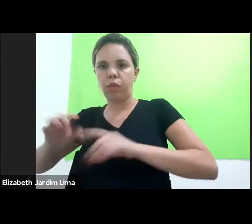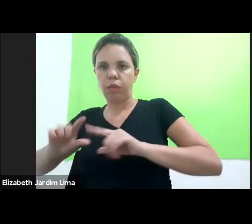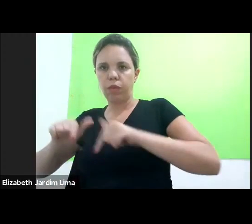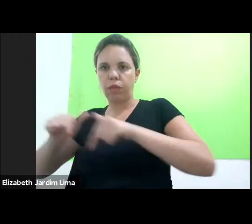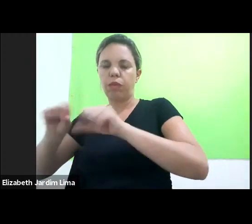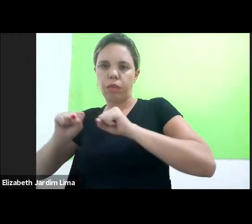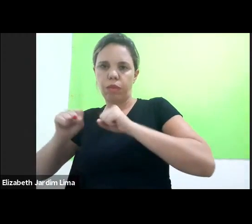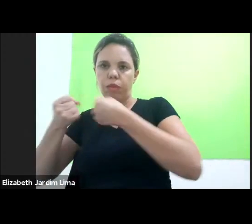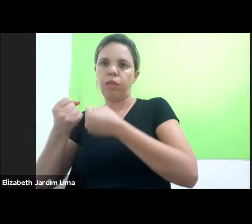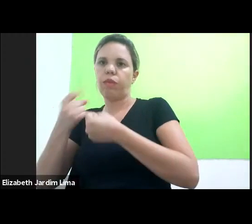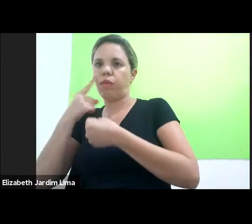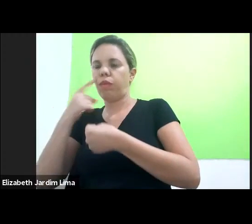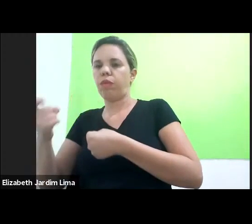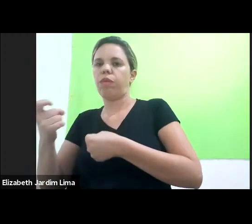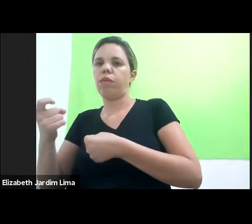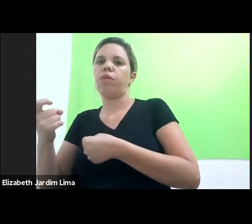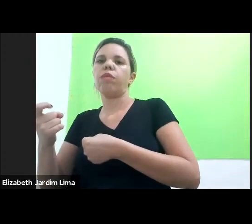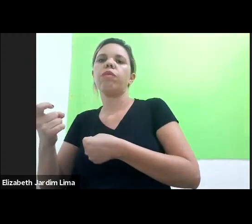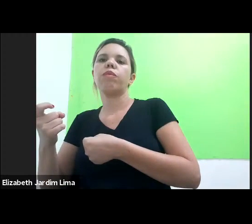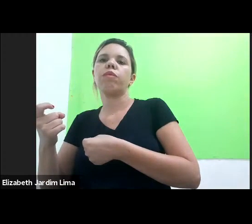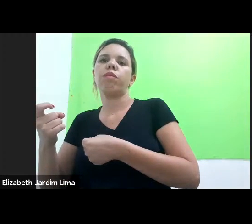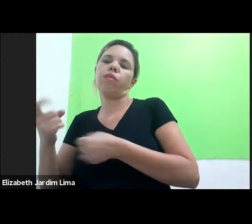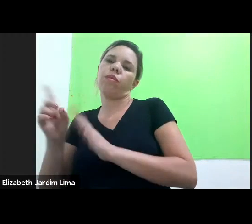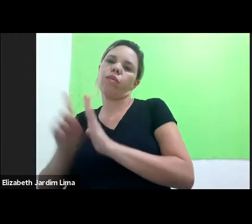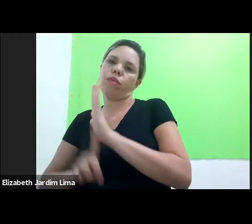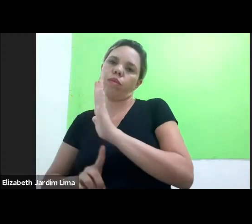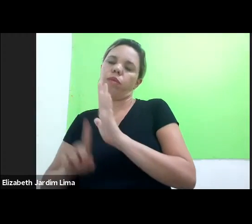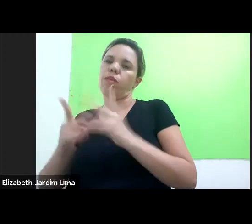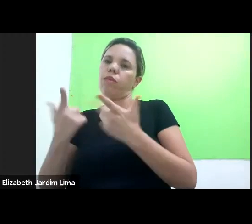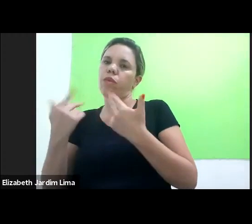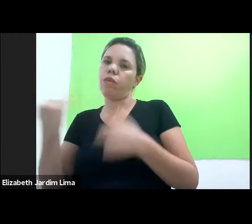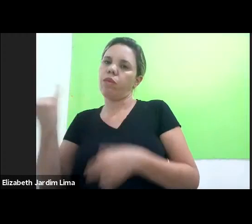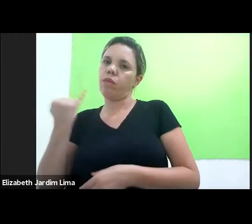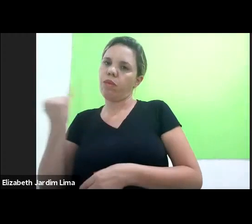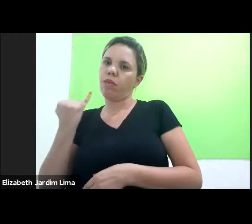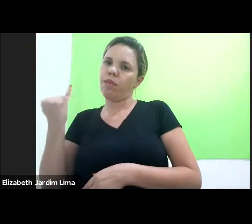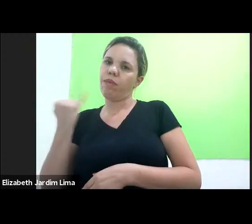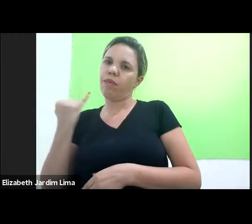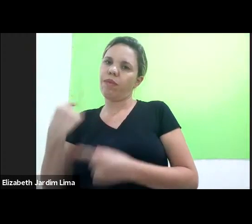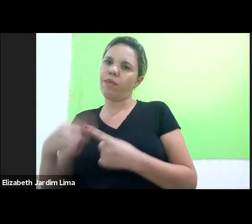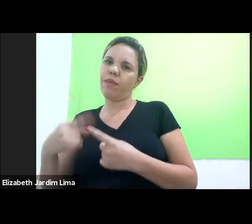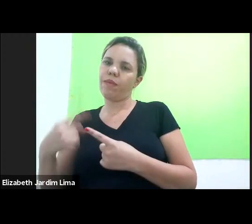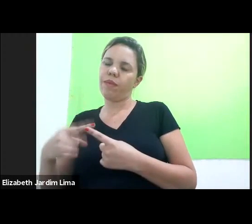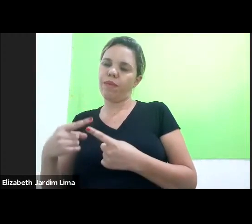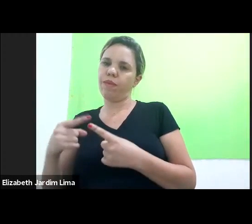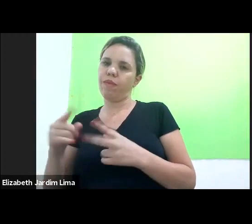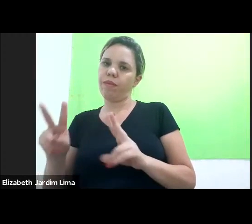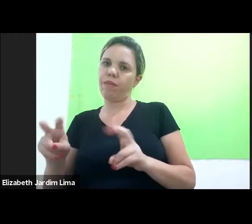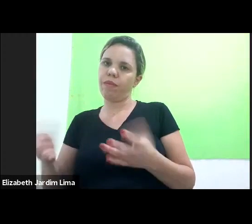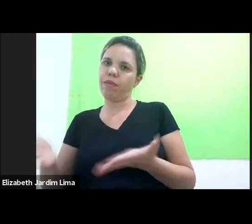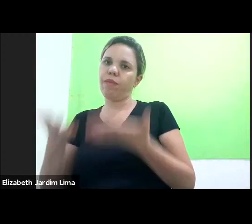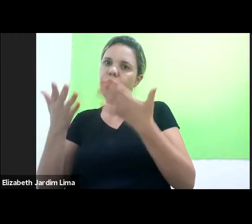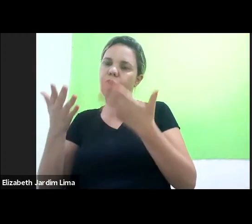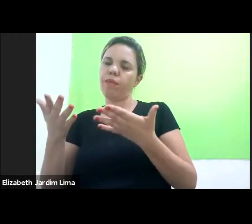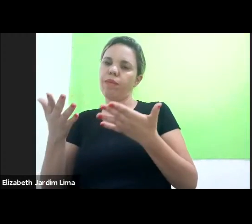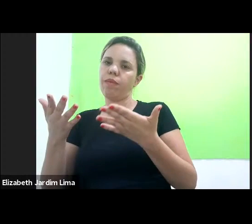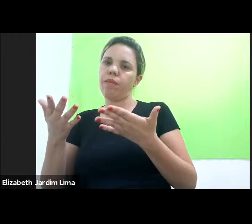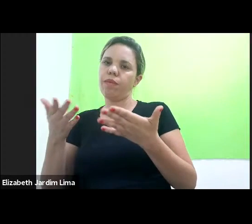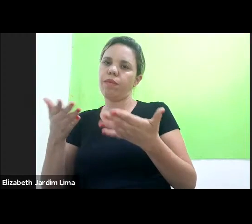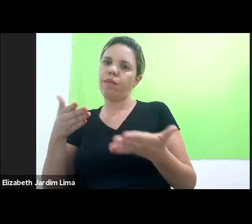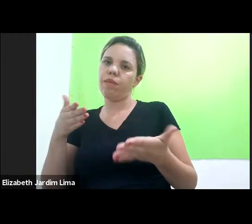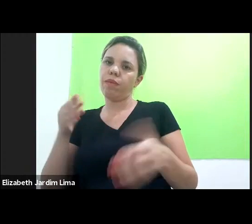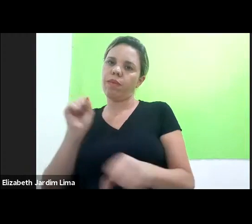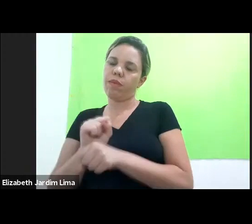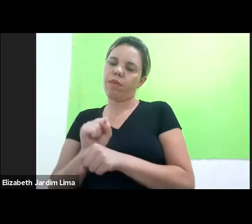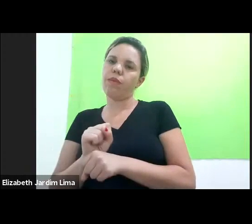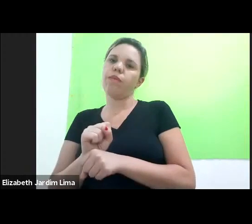direitos e interesses, isso é algo muito importante, porque evidencia mais do que nunca esse rompimento